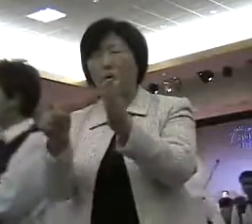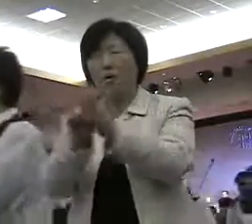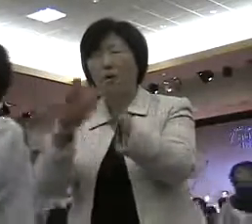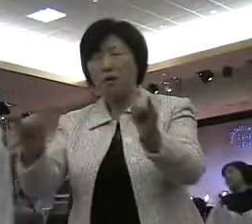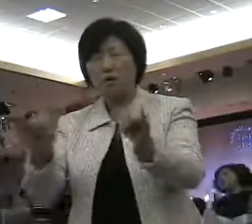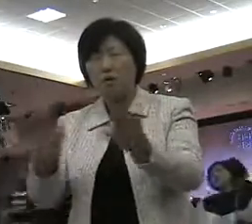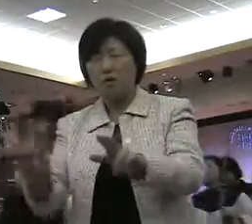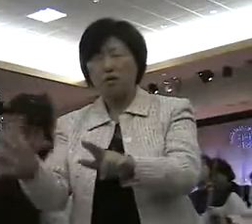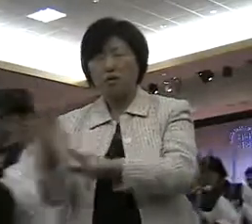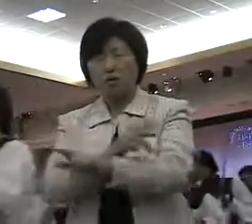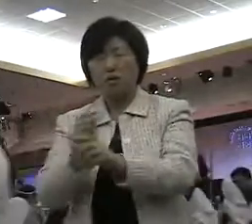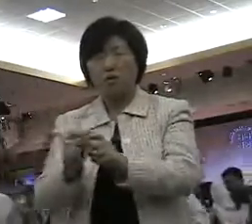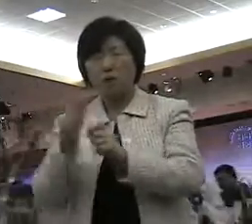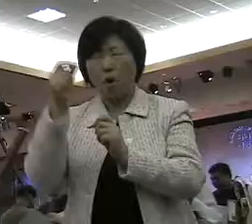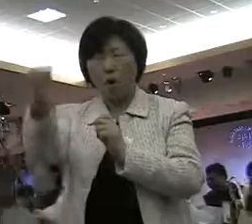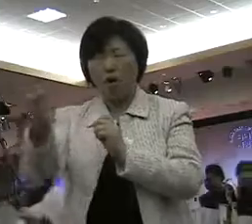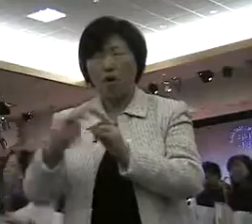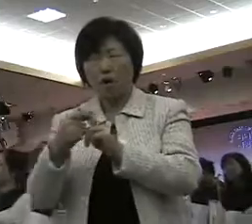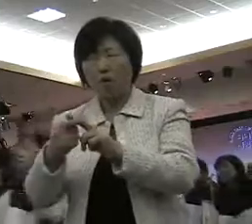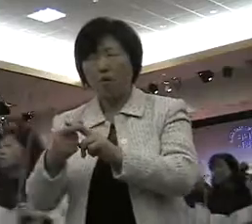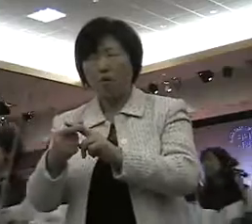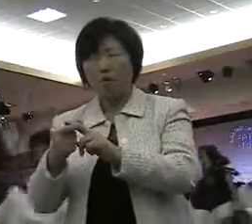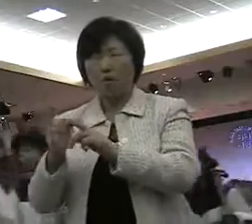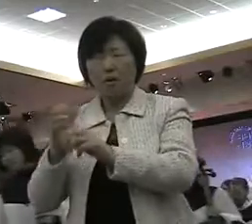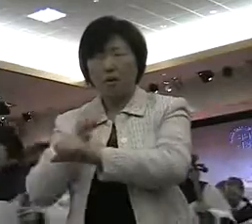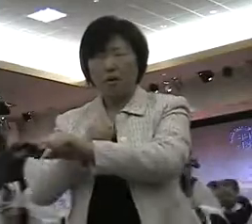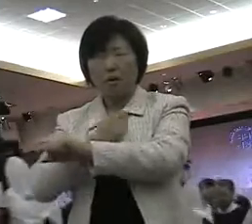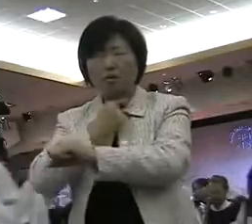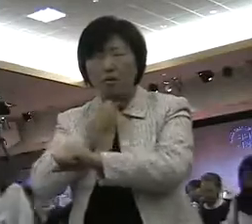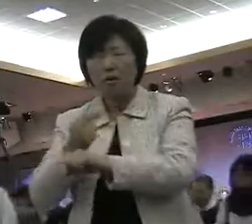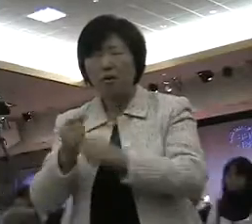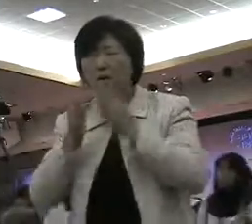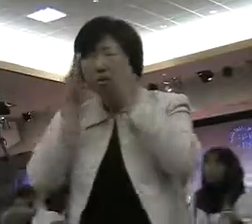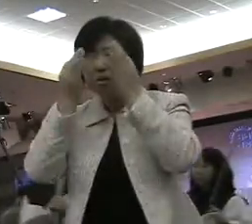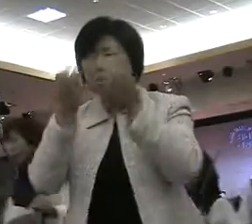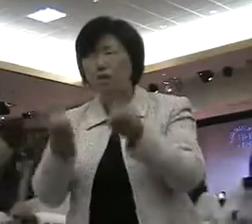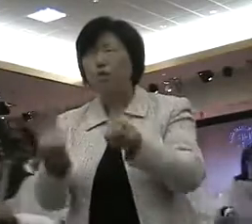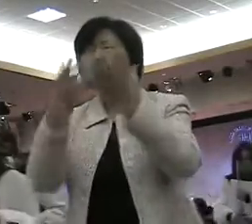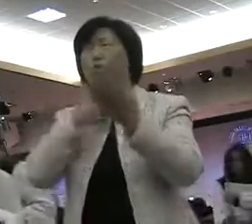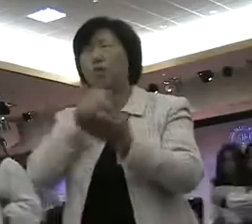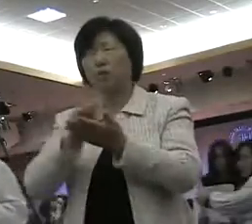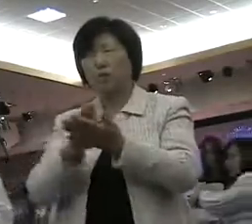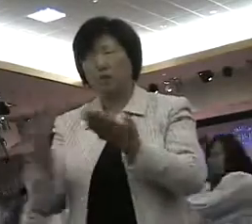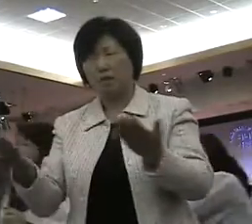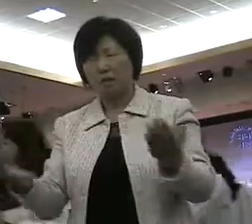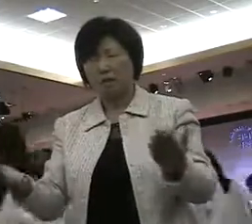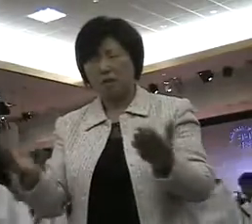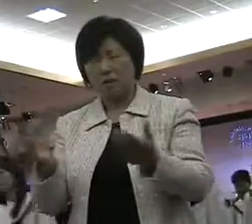지금부터 영원토록 함께 하옵시기를 간절히 축원하옵나이다. 아멘.